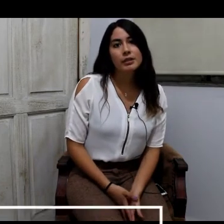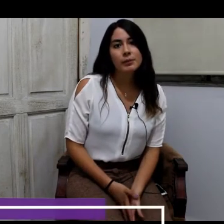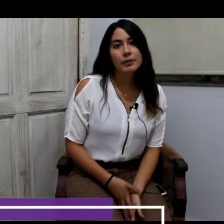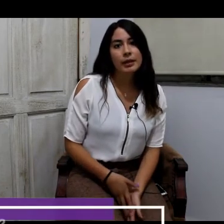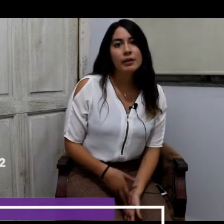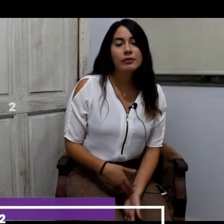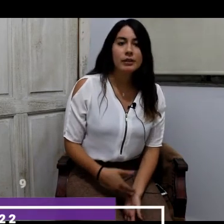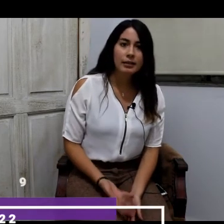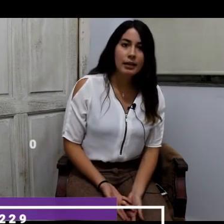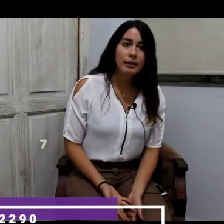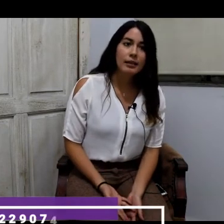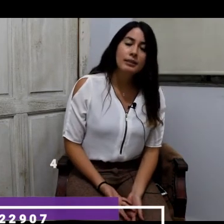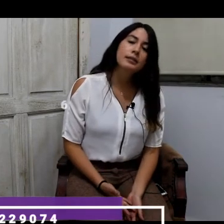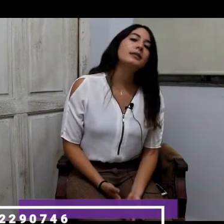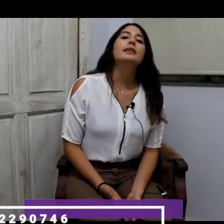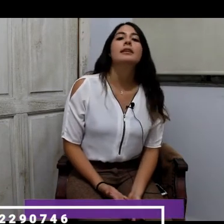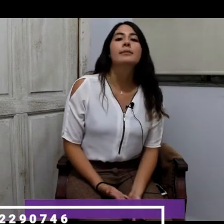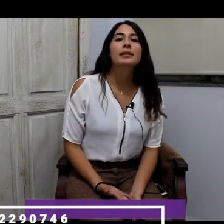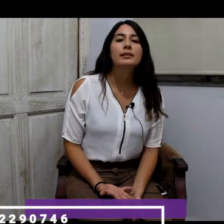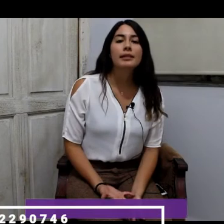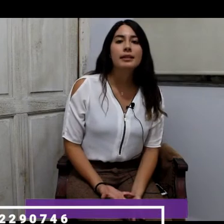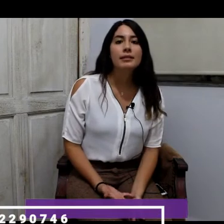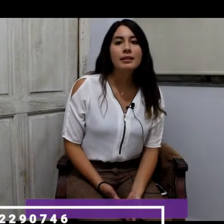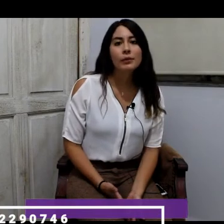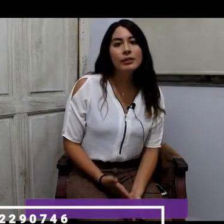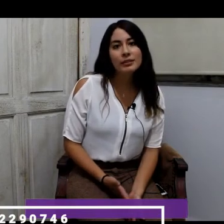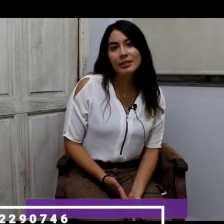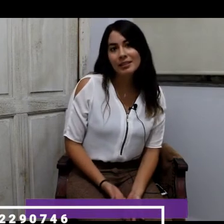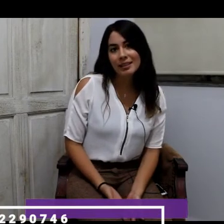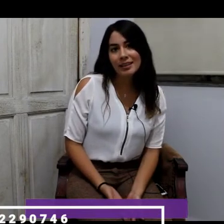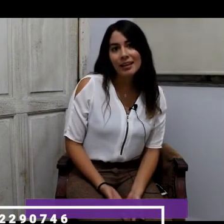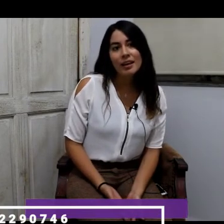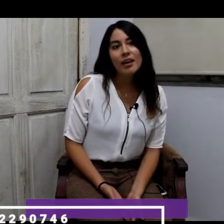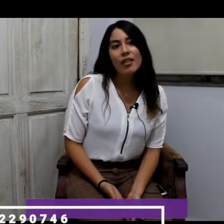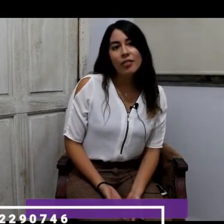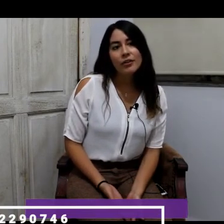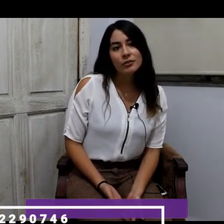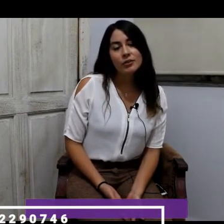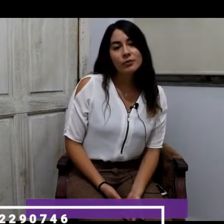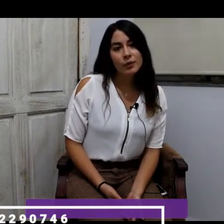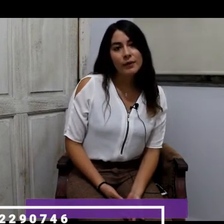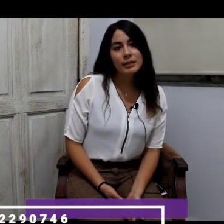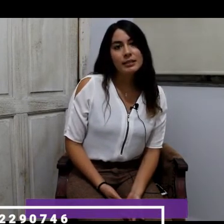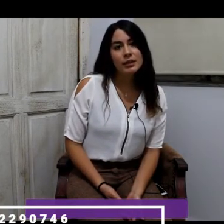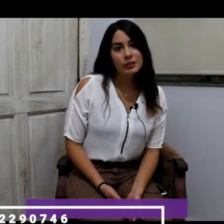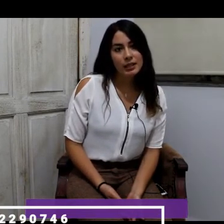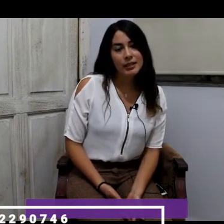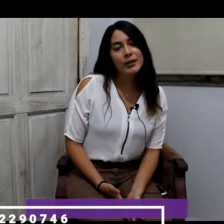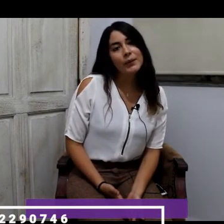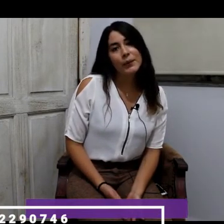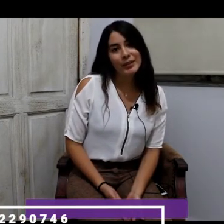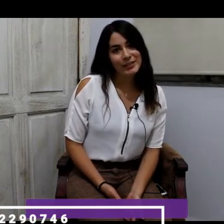pudieran contactar, si es que tienen más interés. Es 477-229-0746.